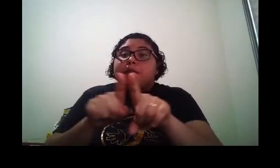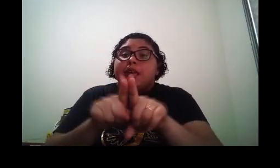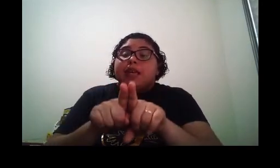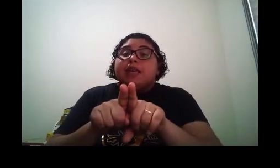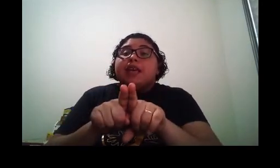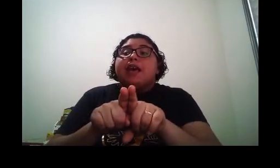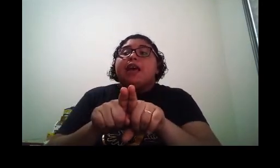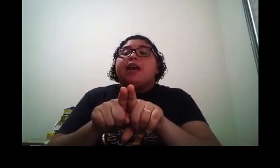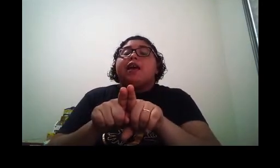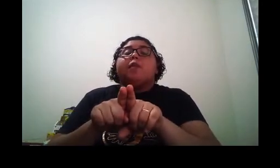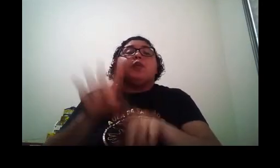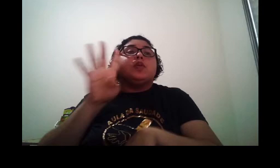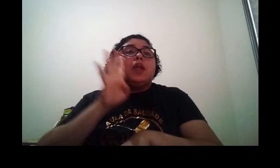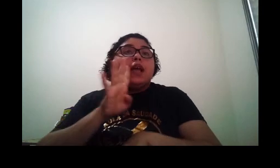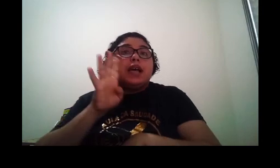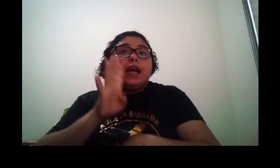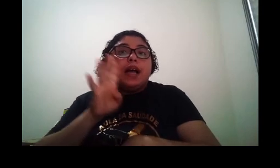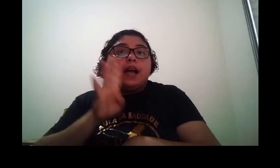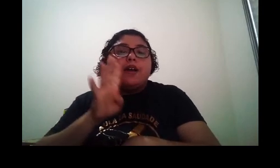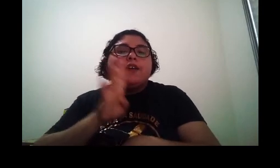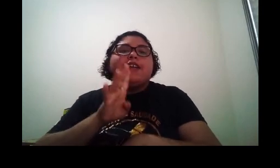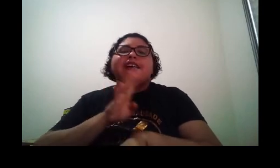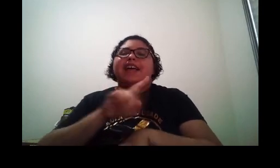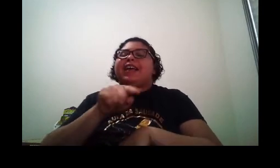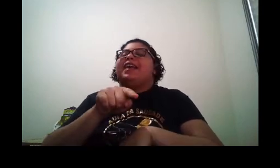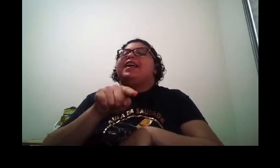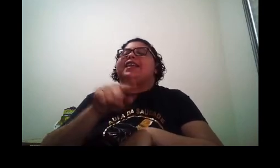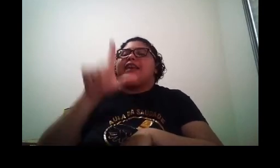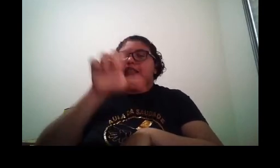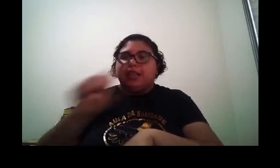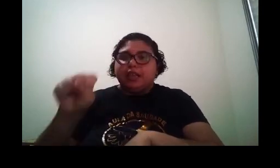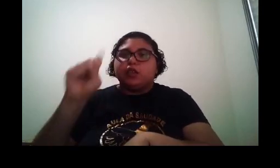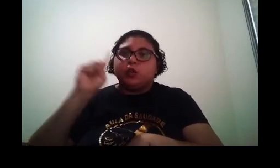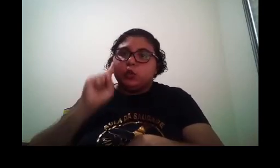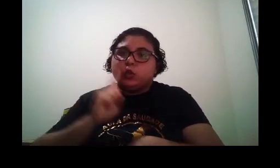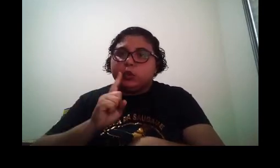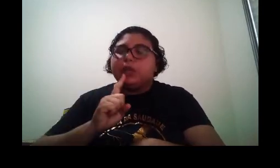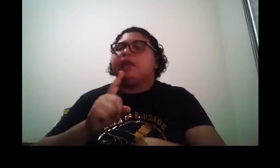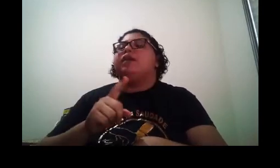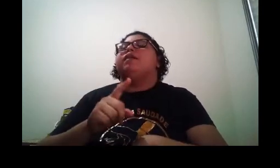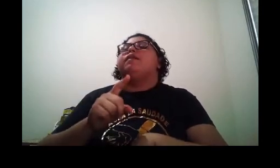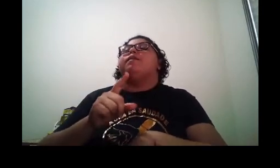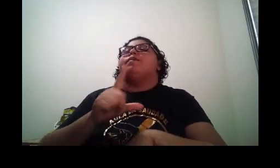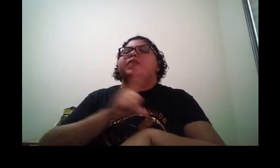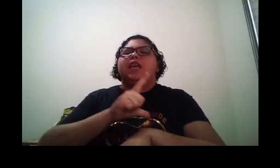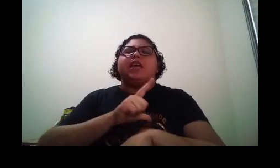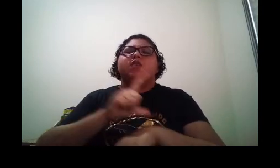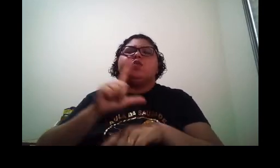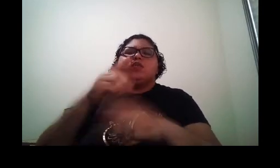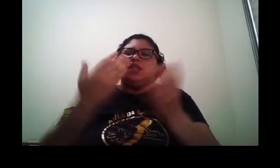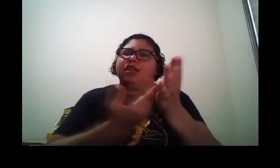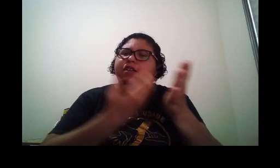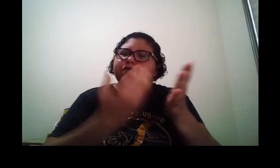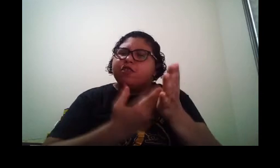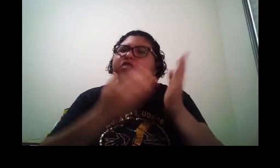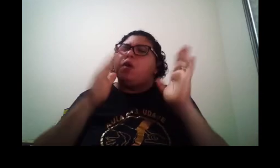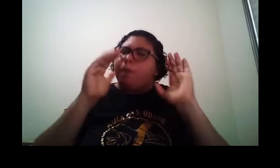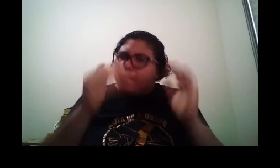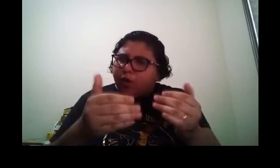válido destacar, né, ainda na literatura surda, que existem várias obras, né, de autores